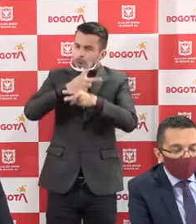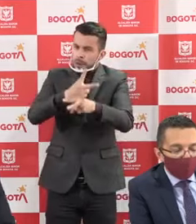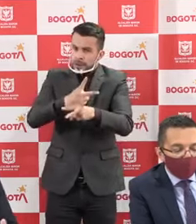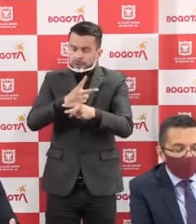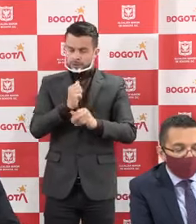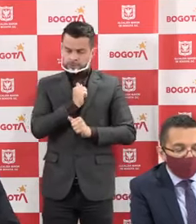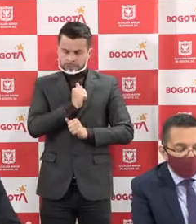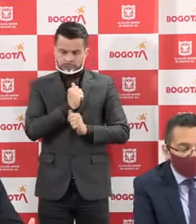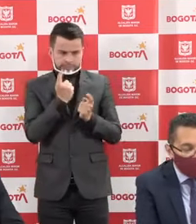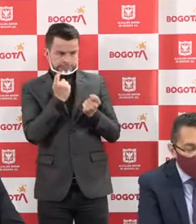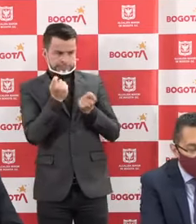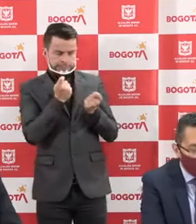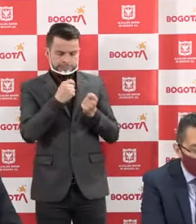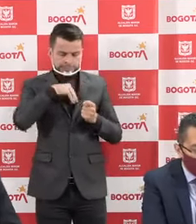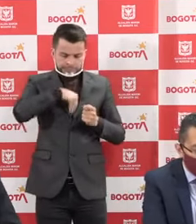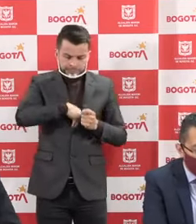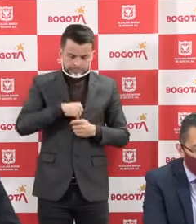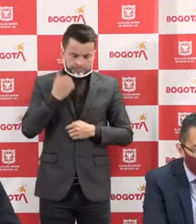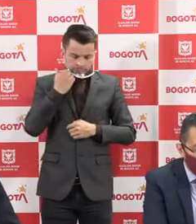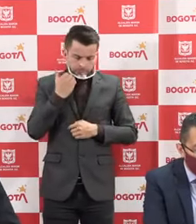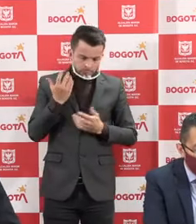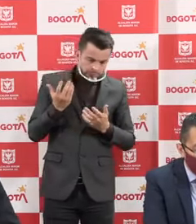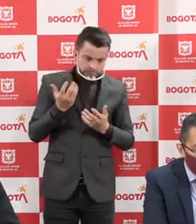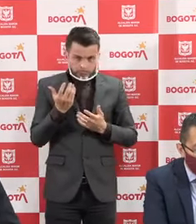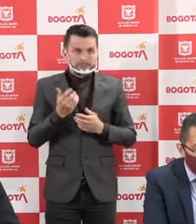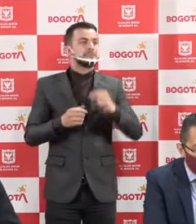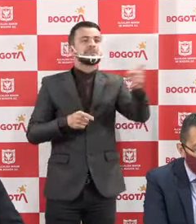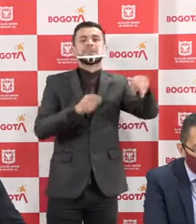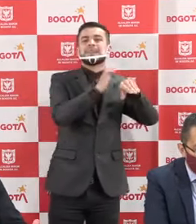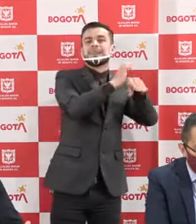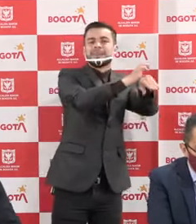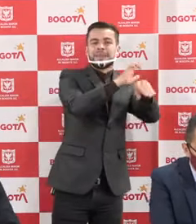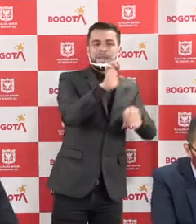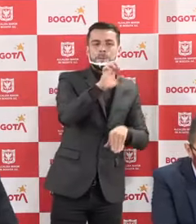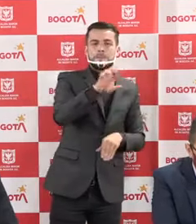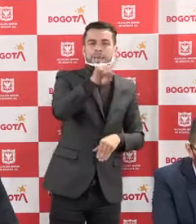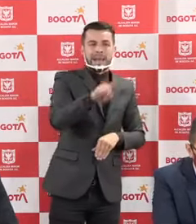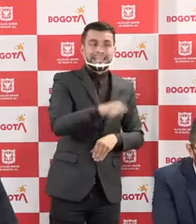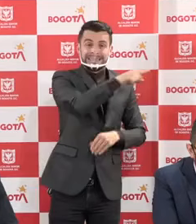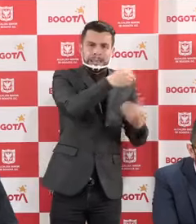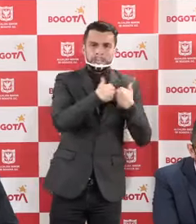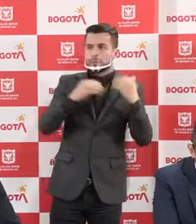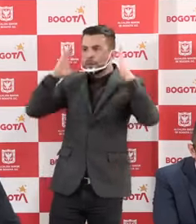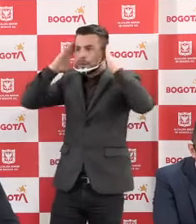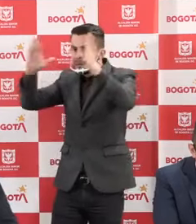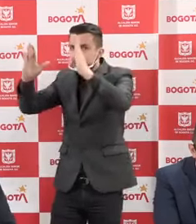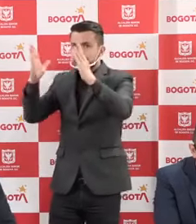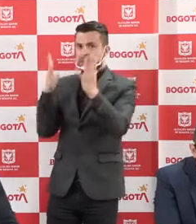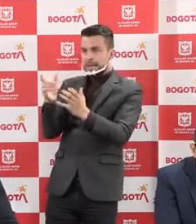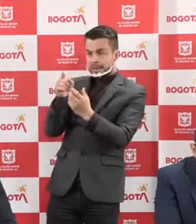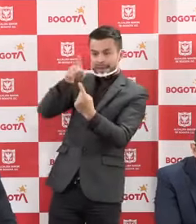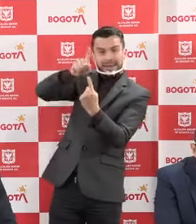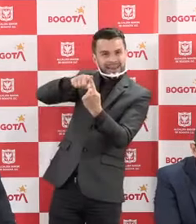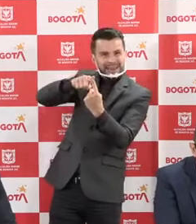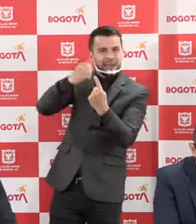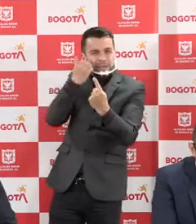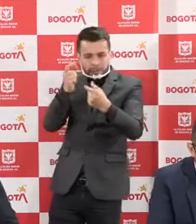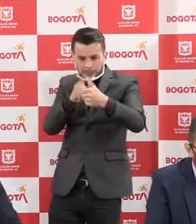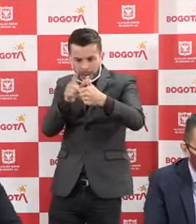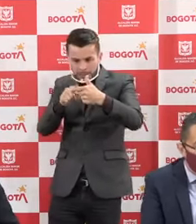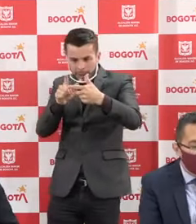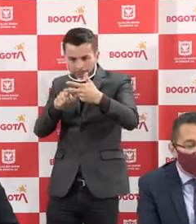la cps tiene una instrucción muy clara por parte de la secretaria de salud y un seguimiento de la superintendencia de salud para garantizar el tratamiento oportuno